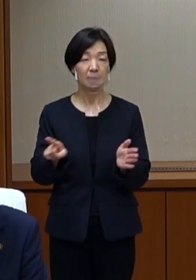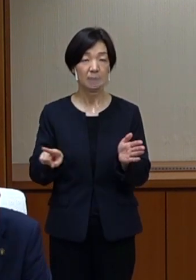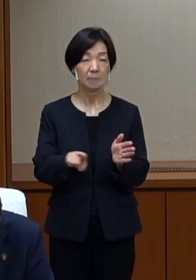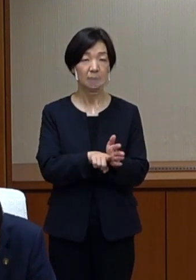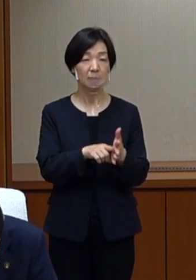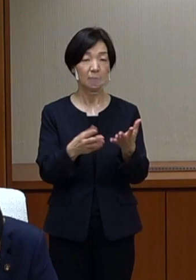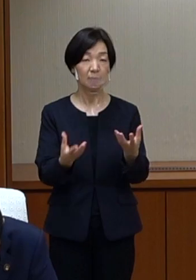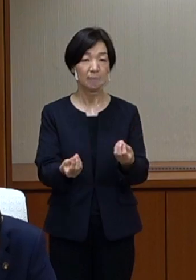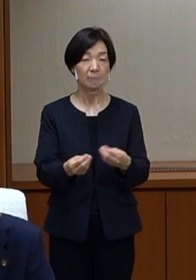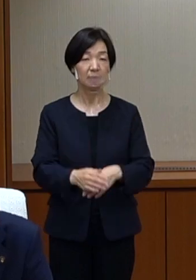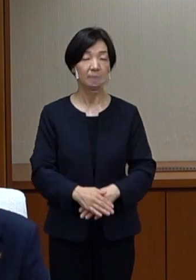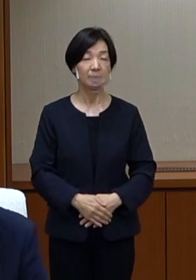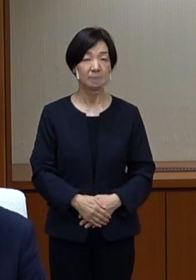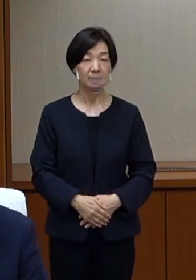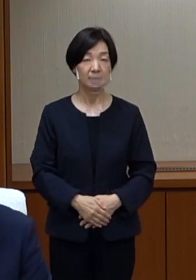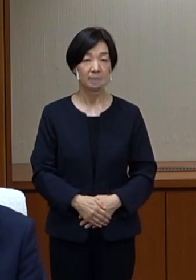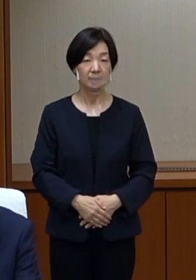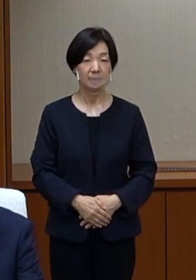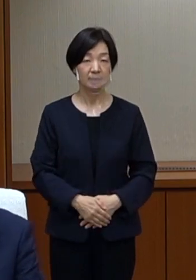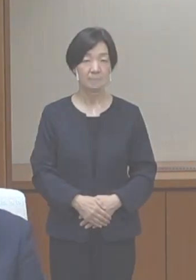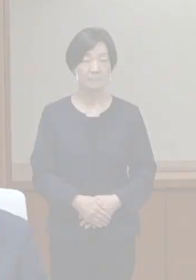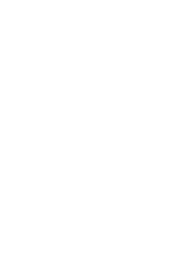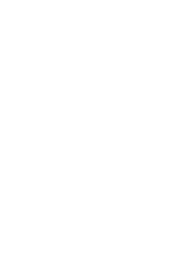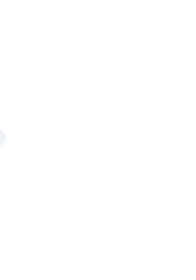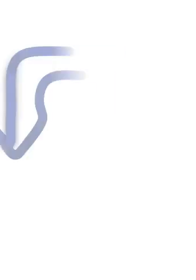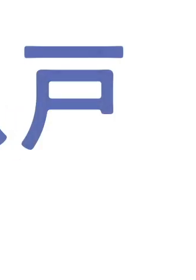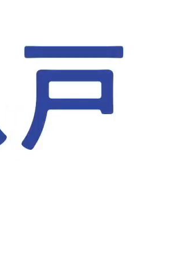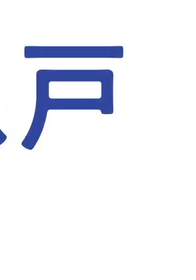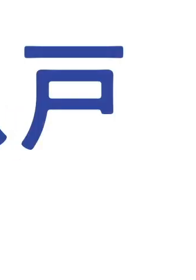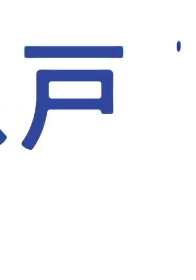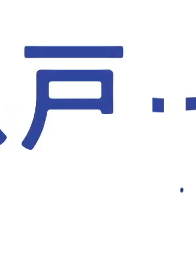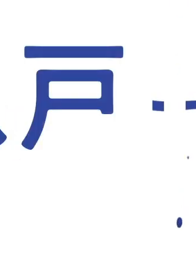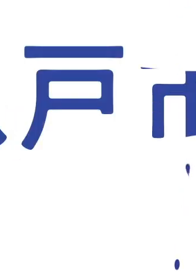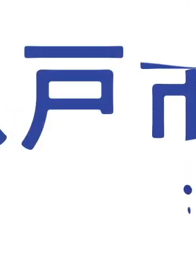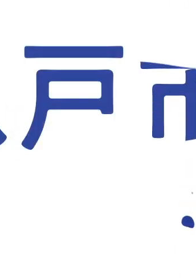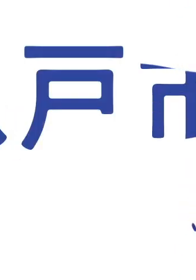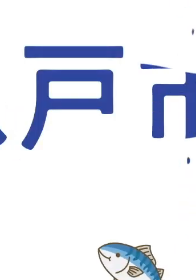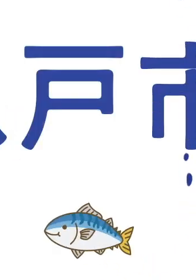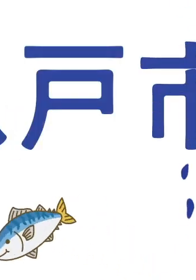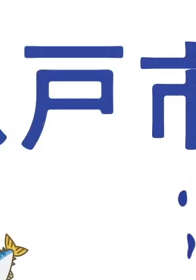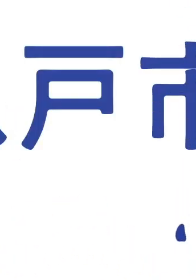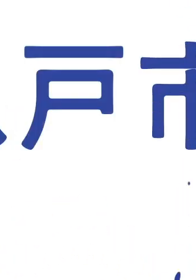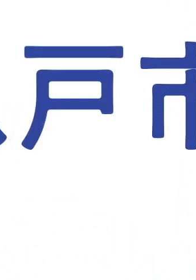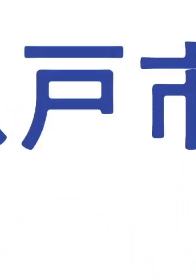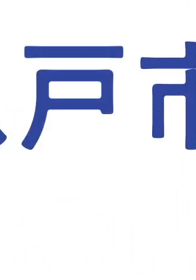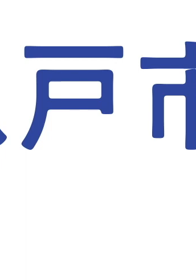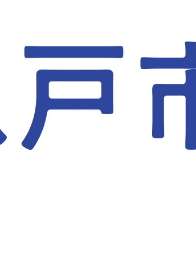。それでは